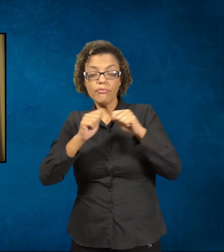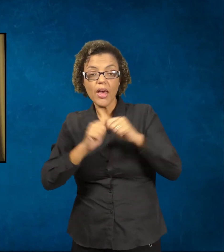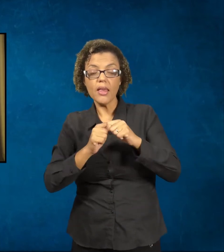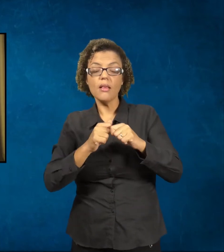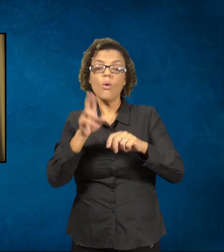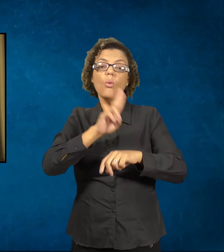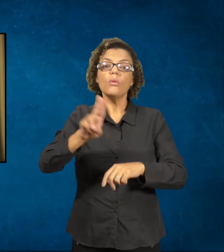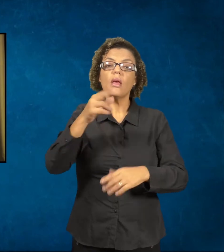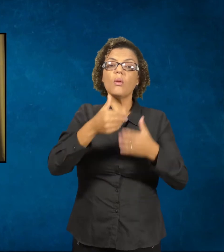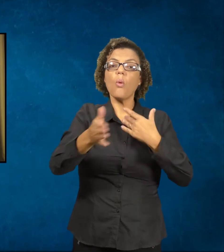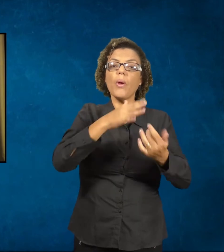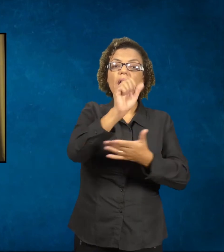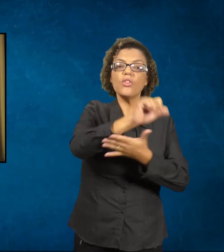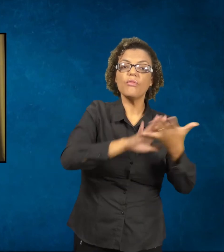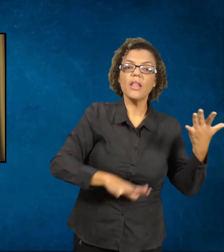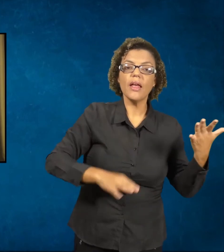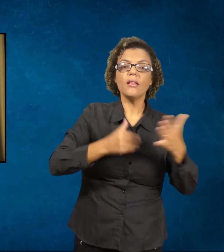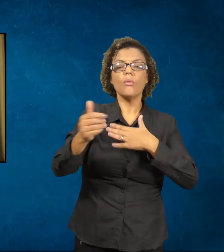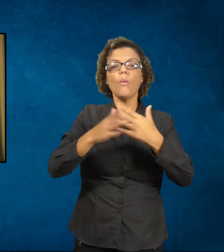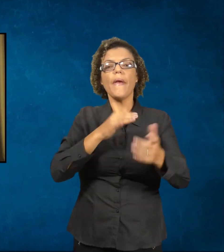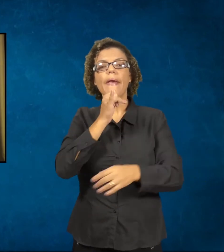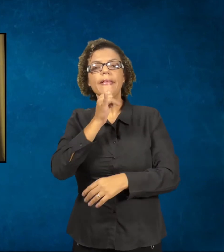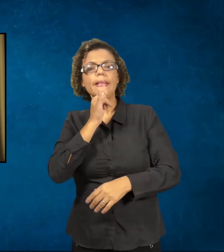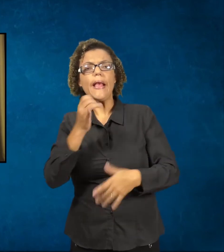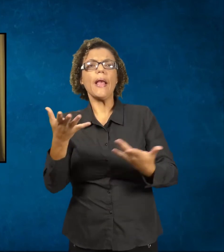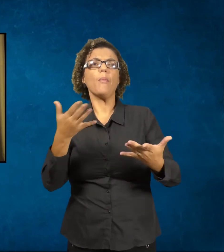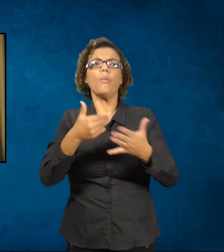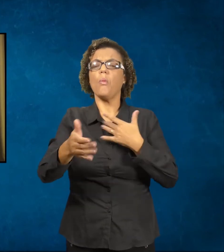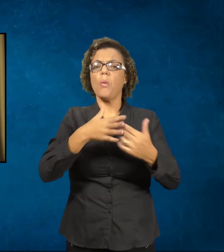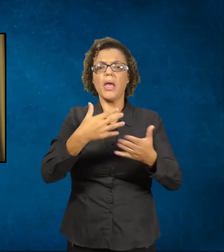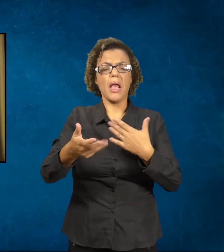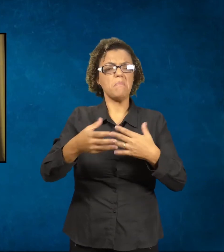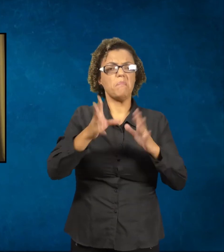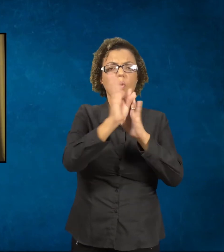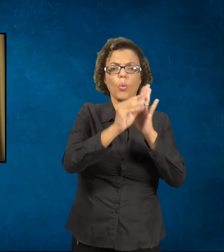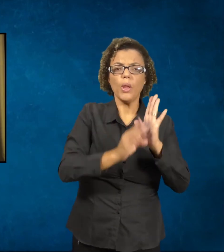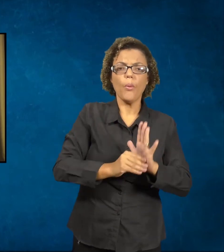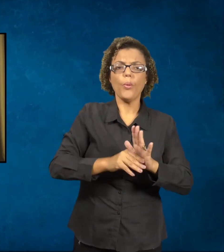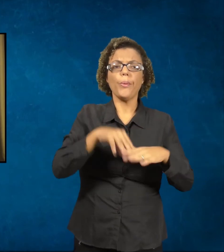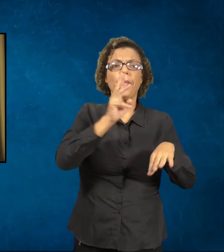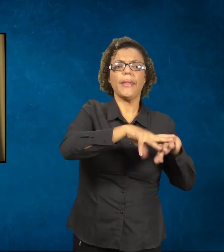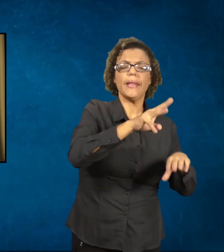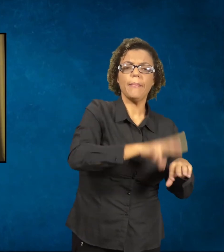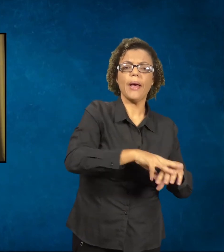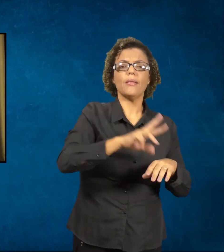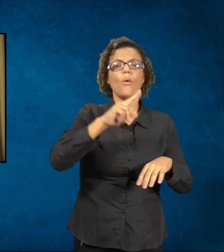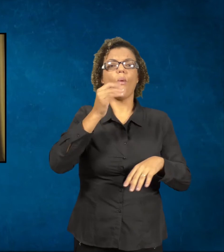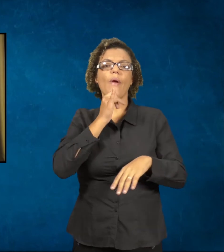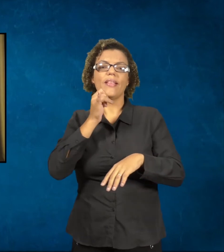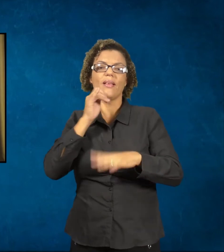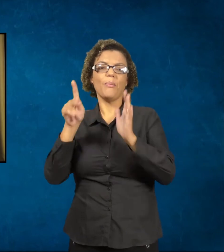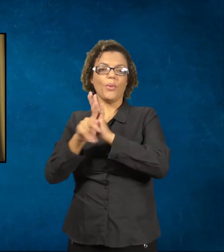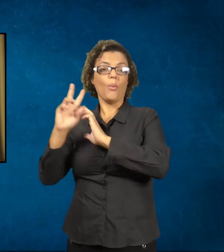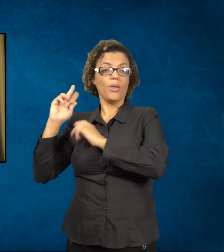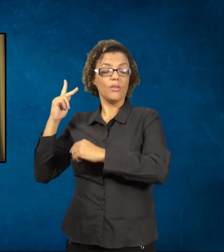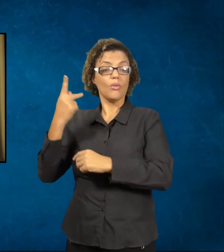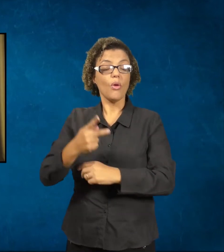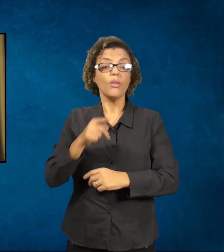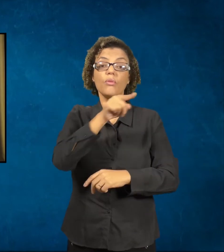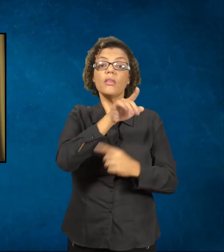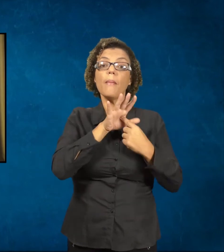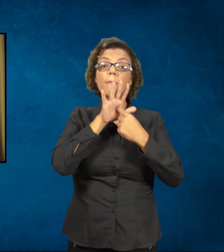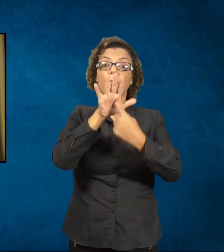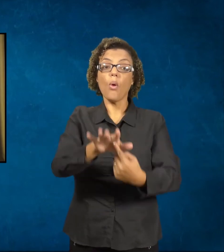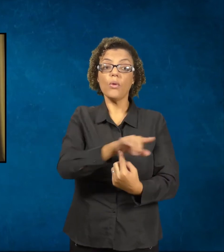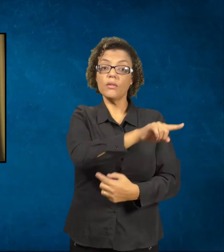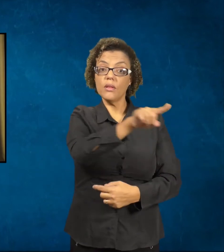qualquer matéria, seja um exemplo histórico ou uma equação matemática, você vai mostrar a ele que ele tem necessidade de